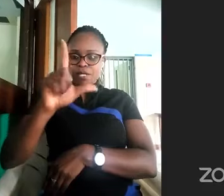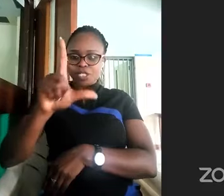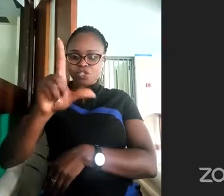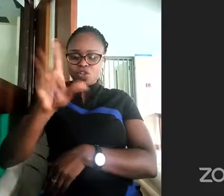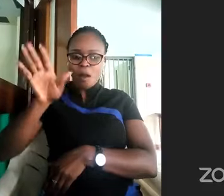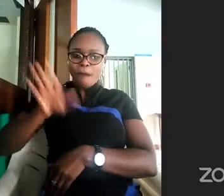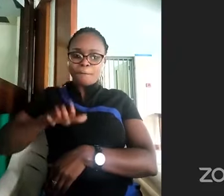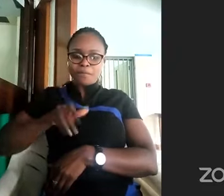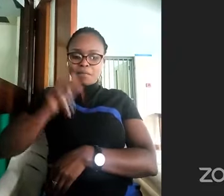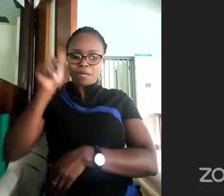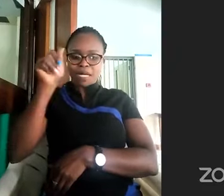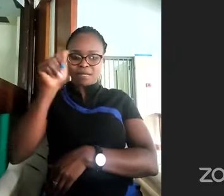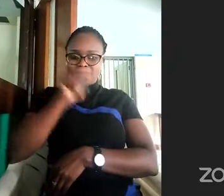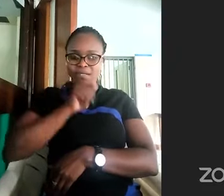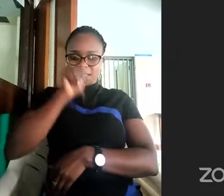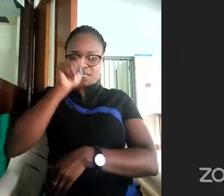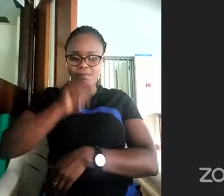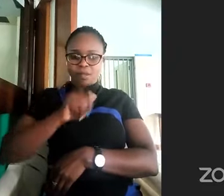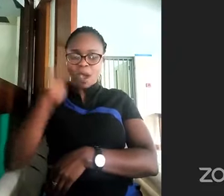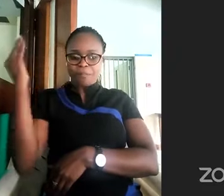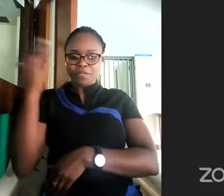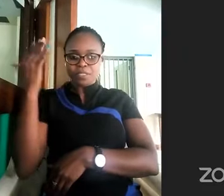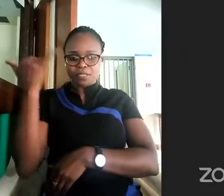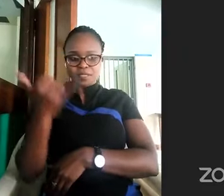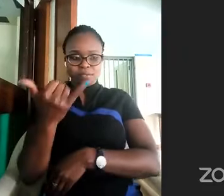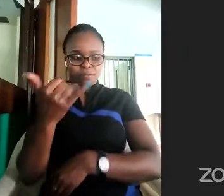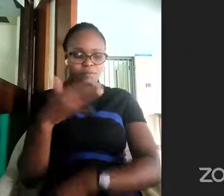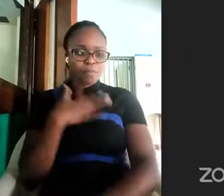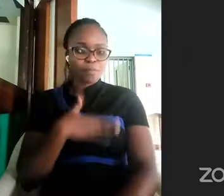presentation yako na tafadhali chukua dakika mbili.